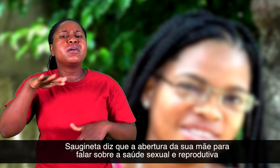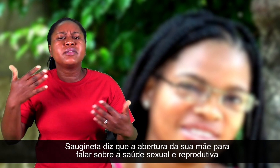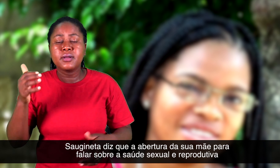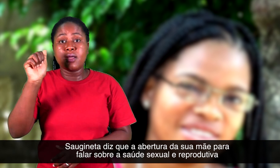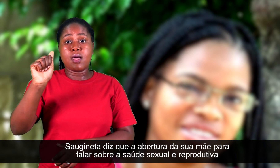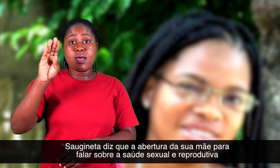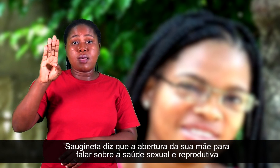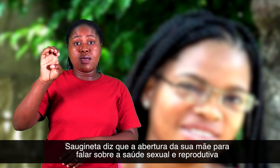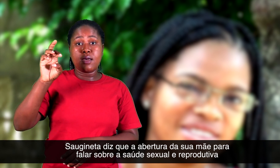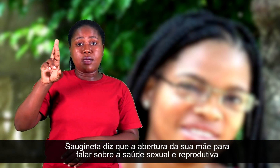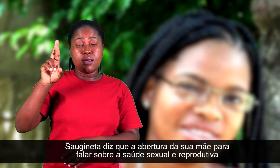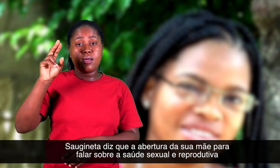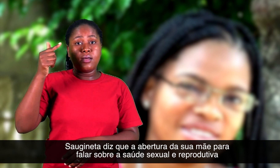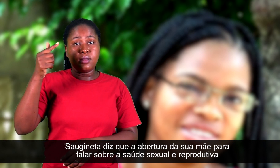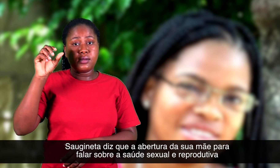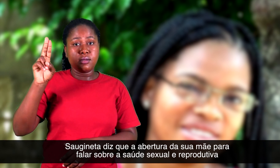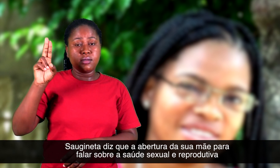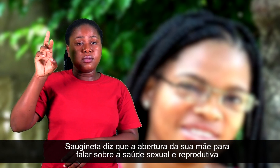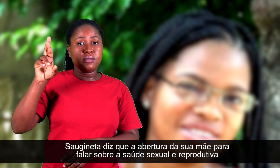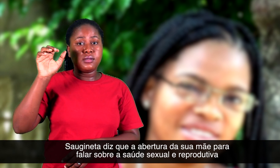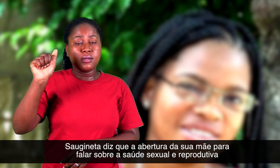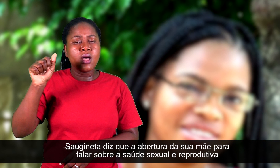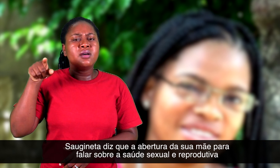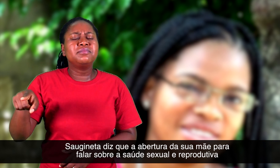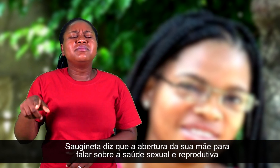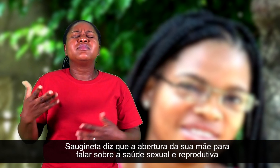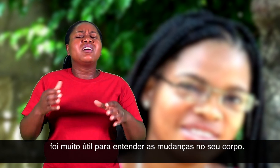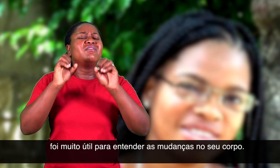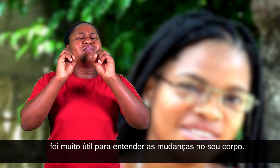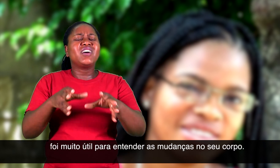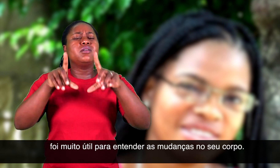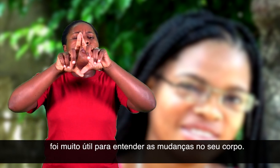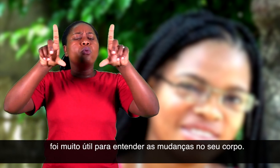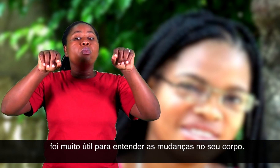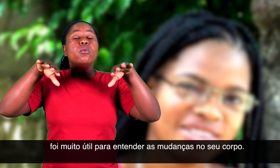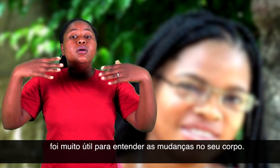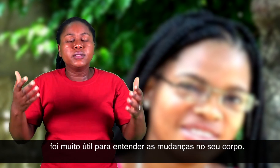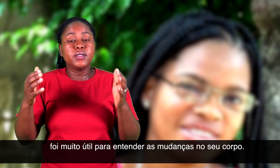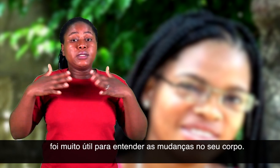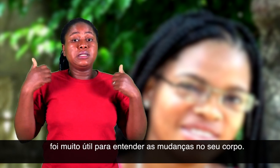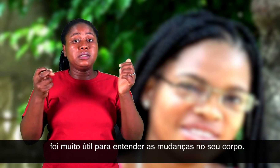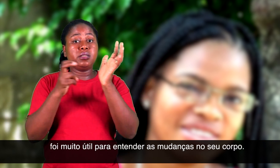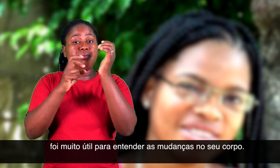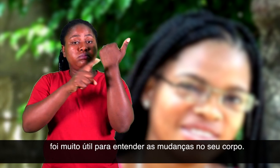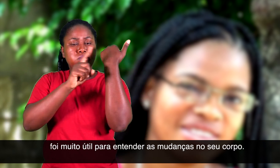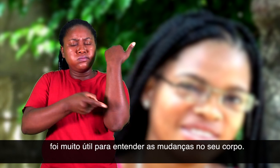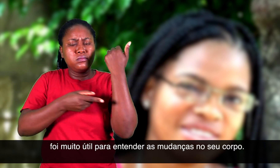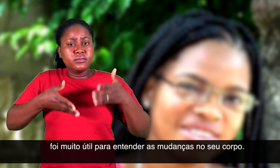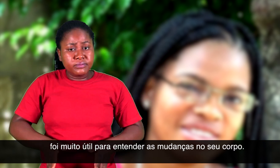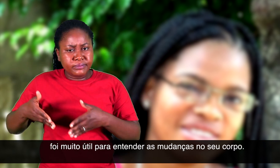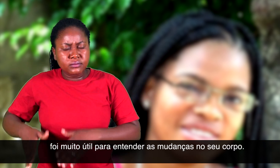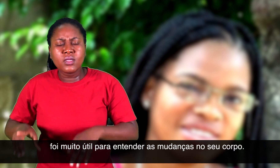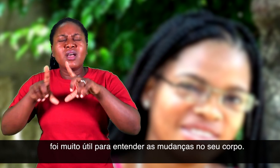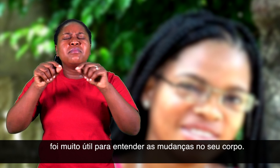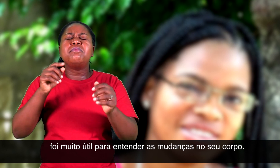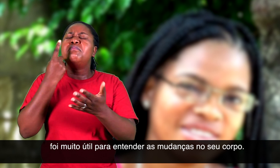Saugineta diz que a abertura da sua mãe para falar sobre a saúde sexual e reprodutiva foi muito útil para entender as mudanças no seu